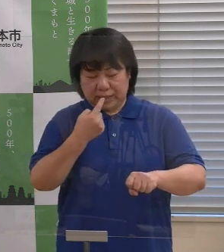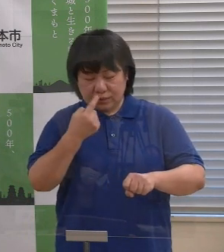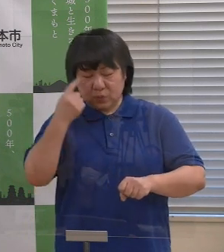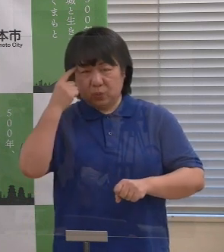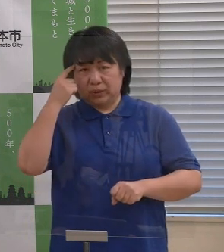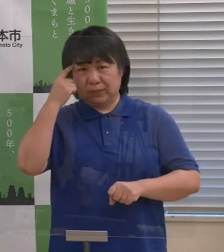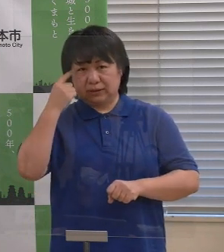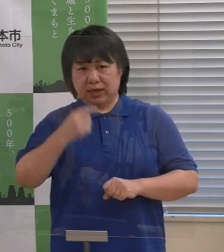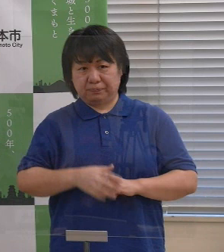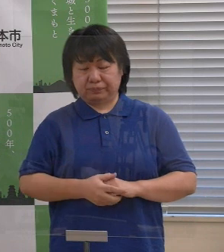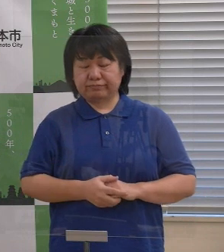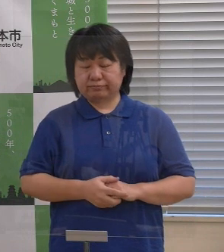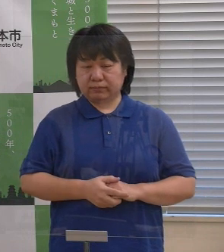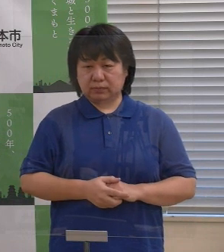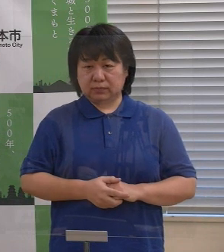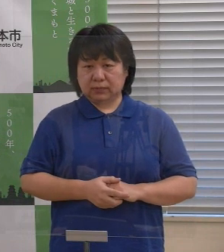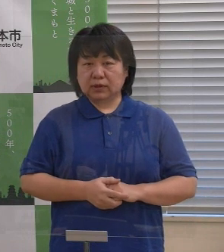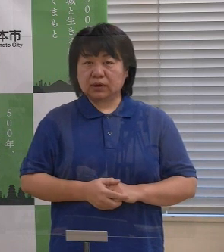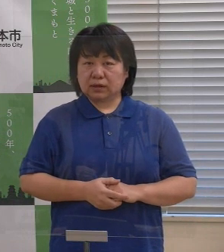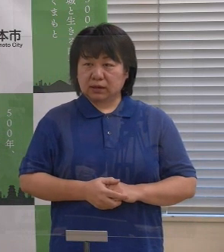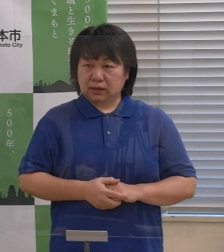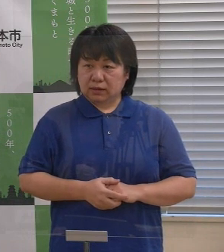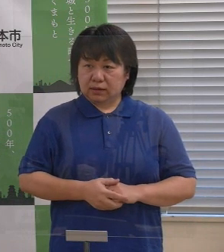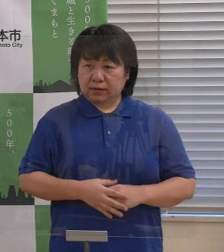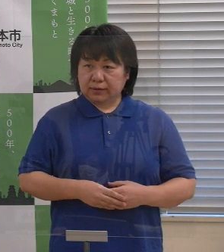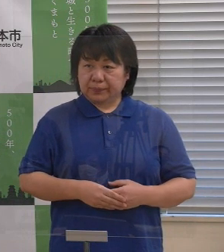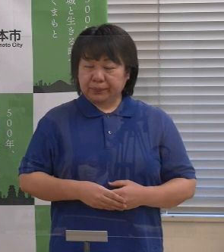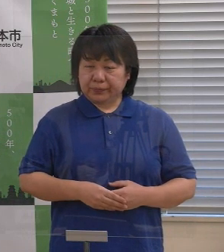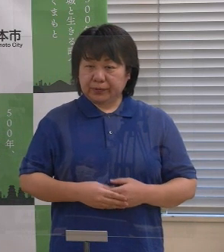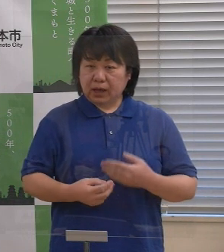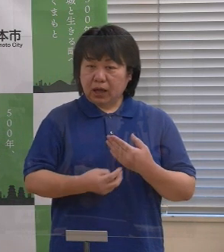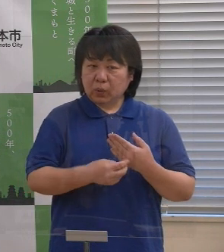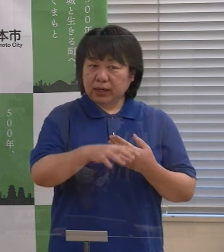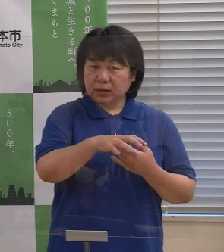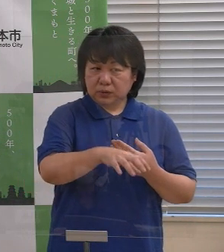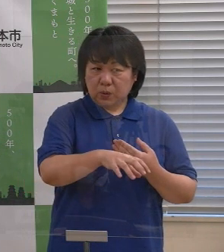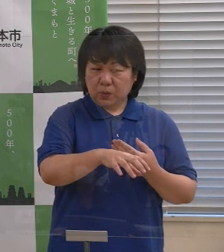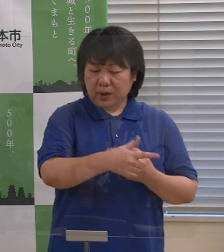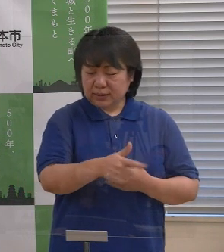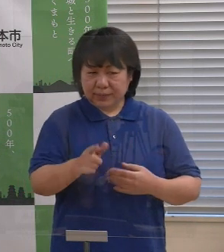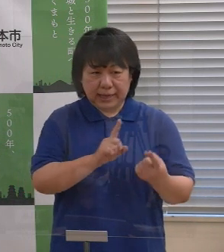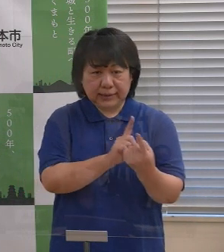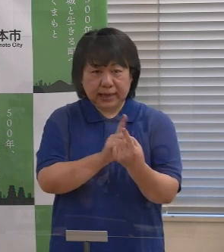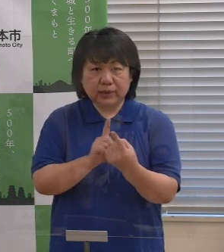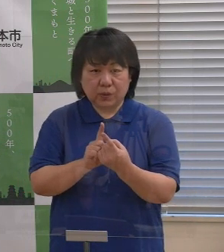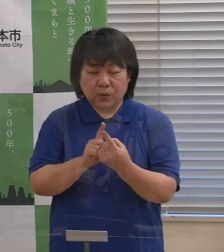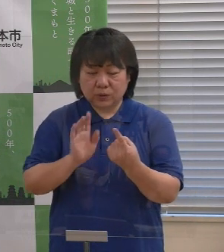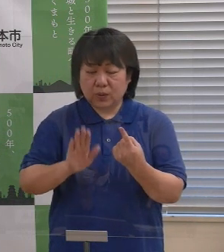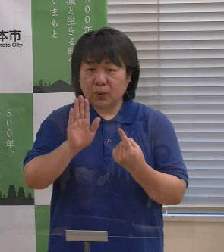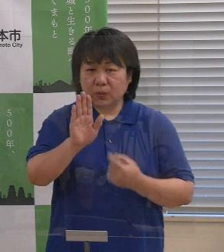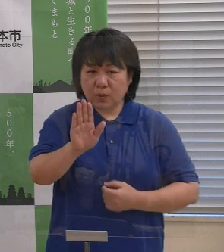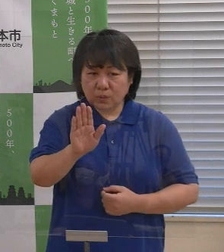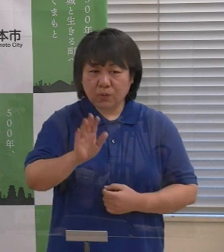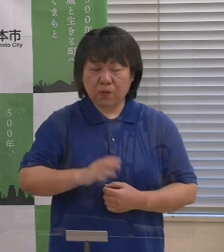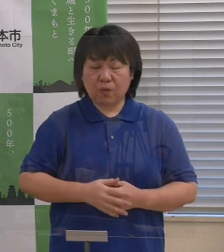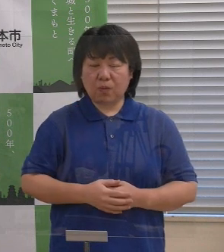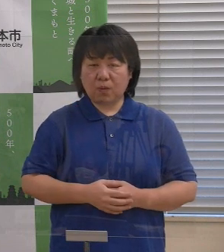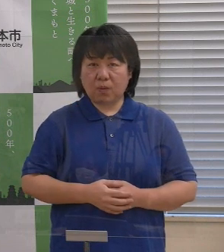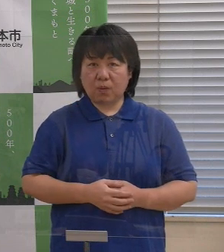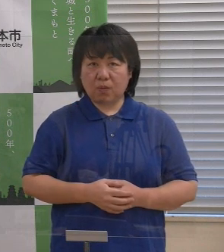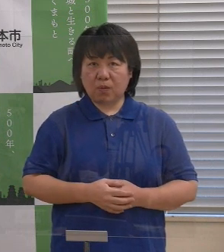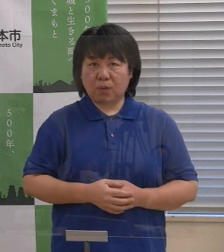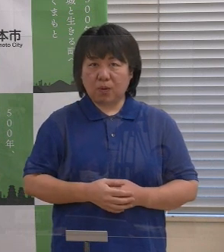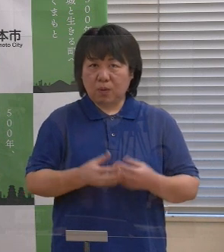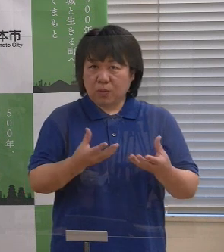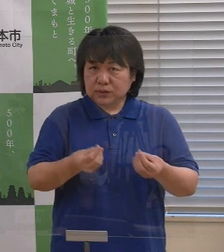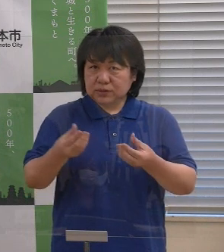で、あります。ただ、その保健所のいろいろな対応、それからその後の本当に、その